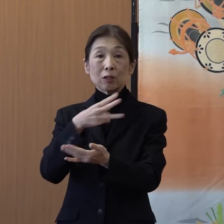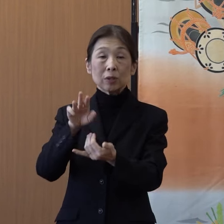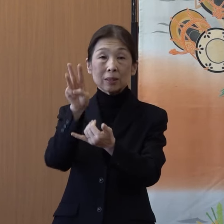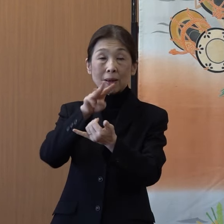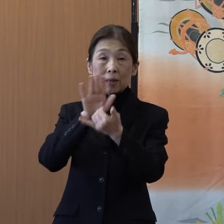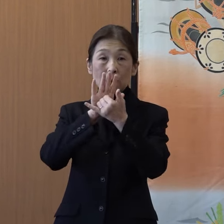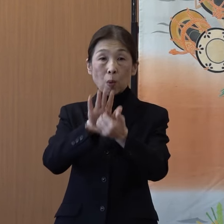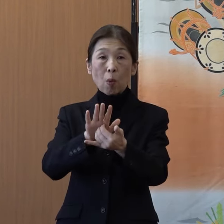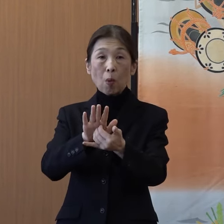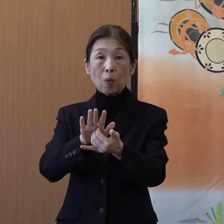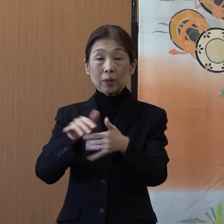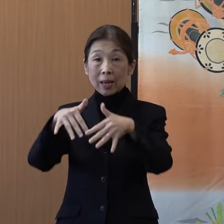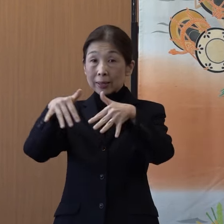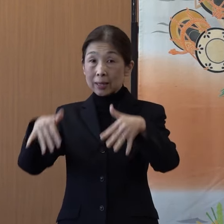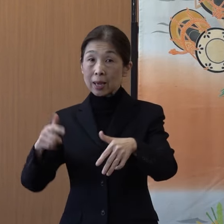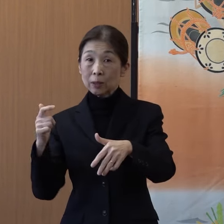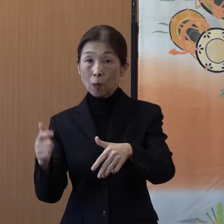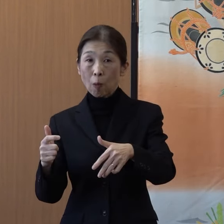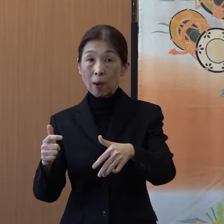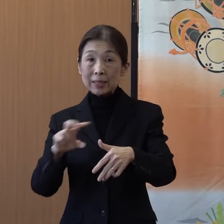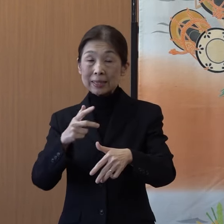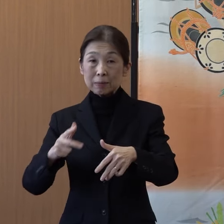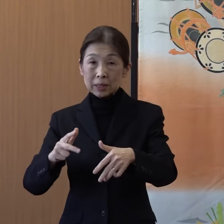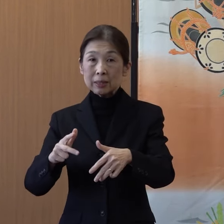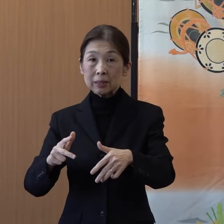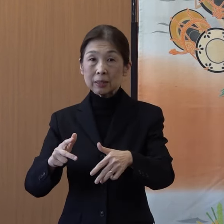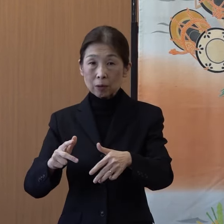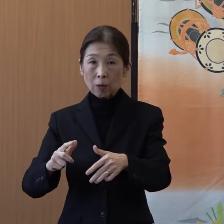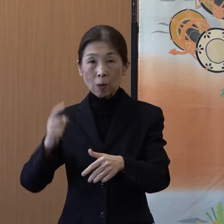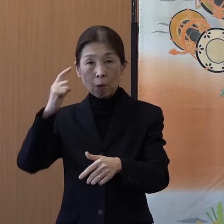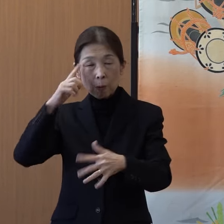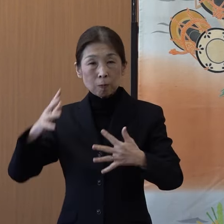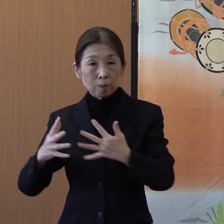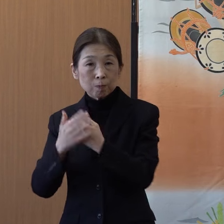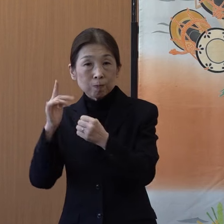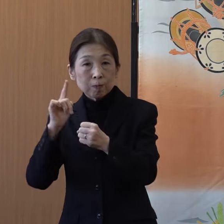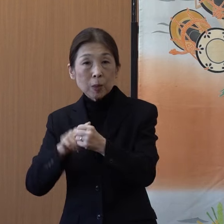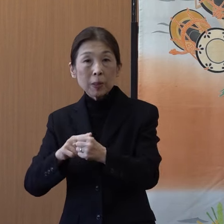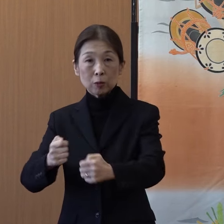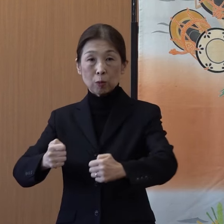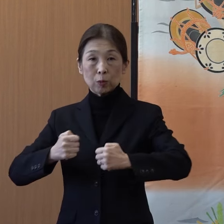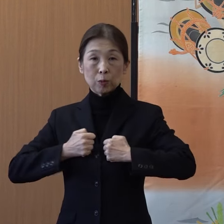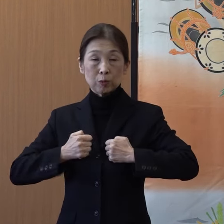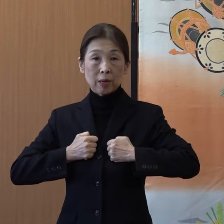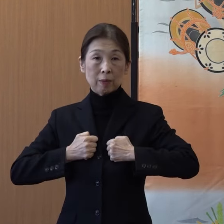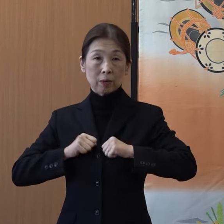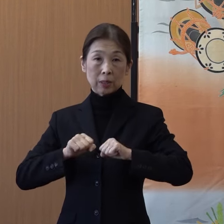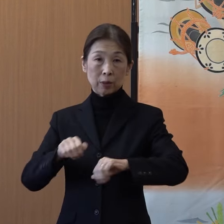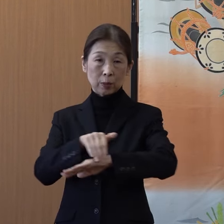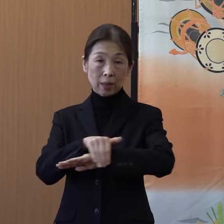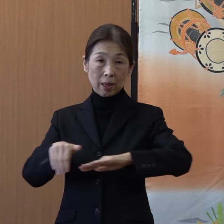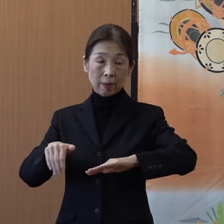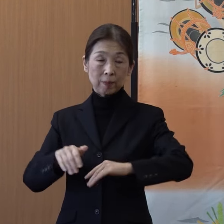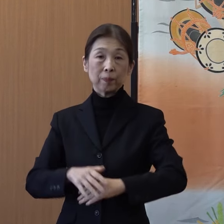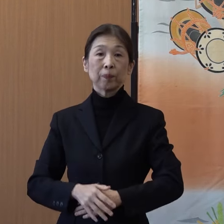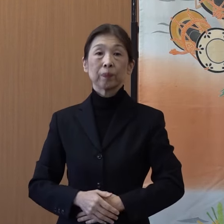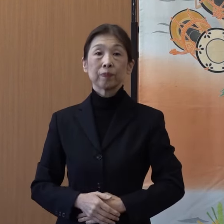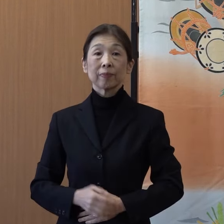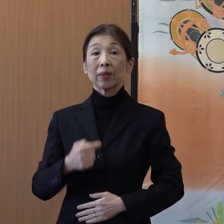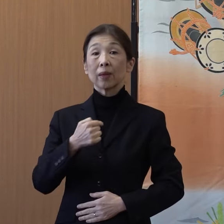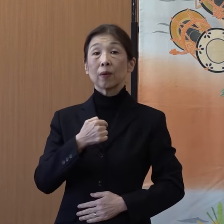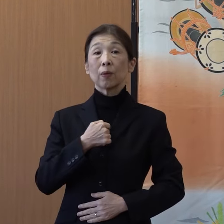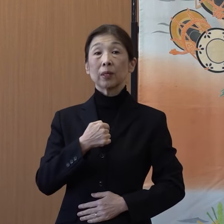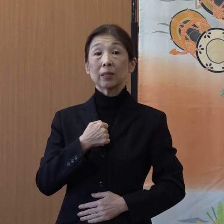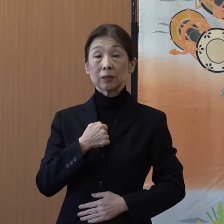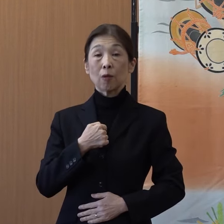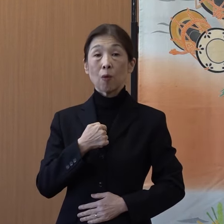や市民意識の向上を図るために水防訓練を実施する予定であります。私を